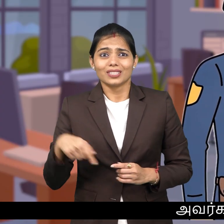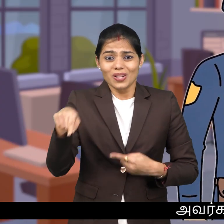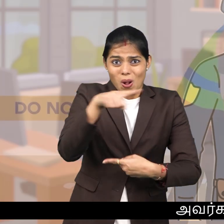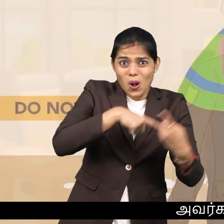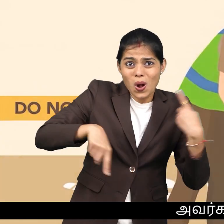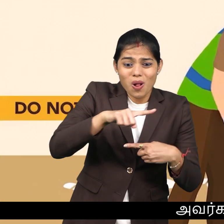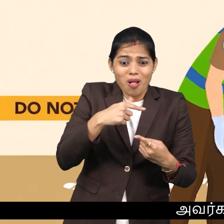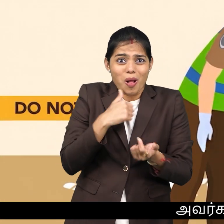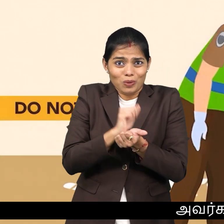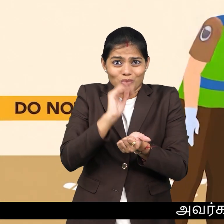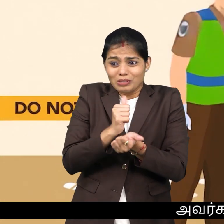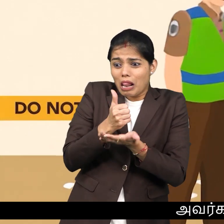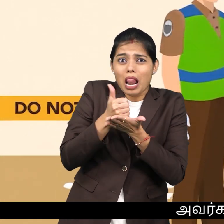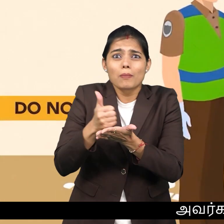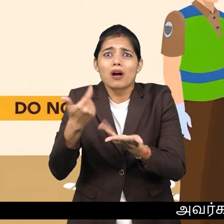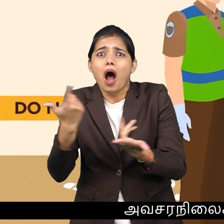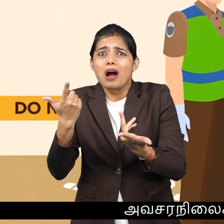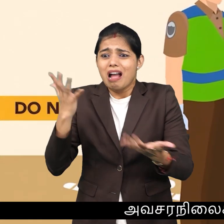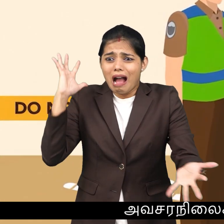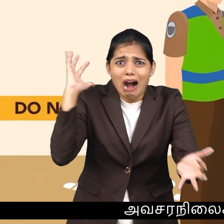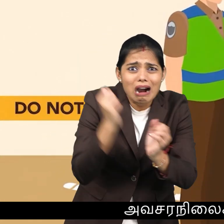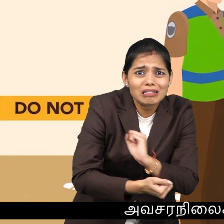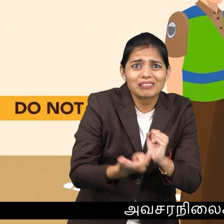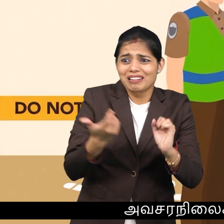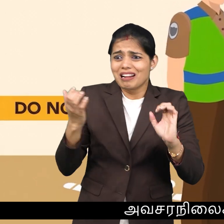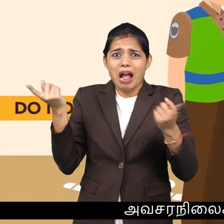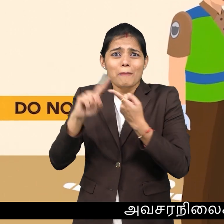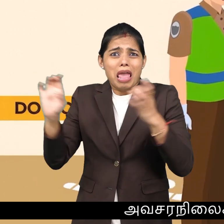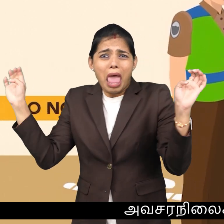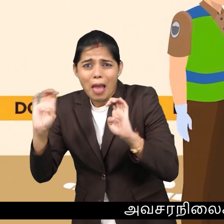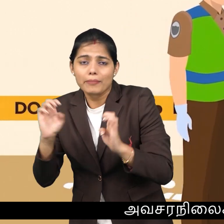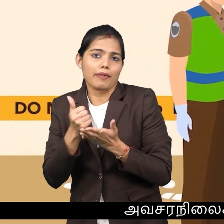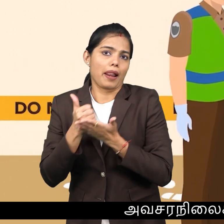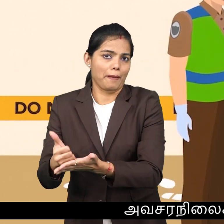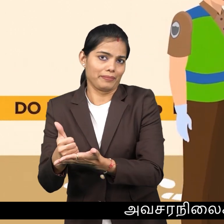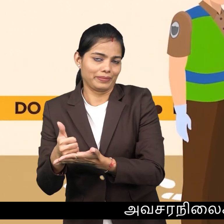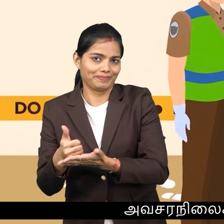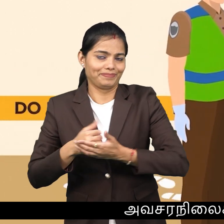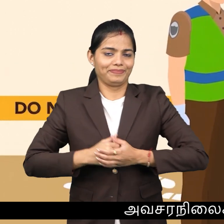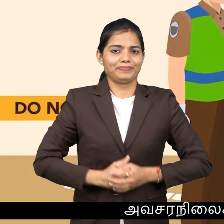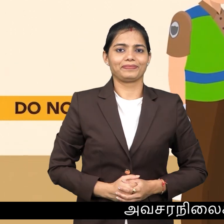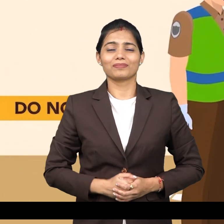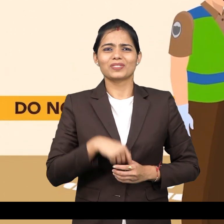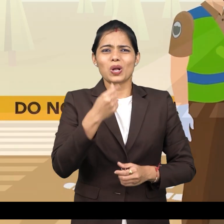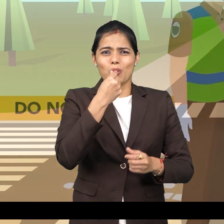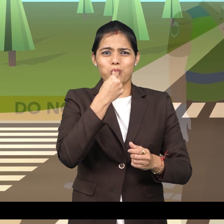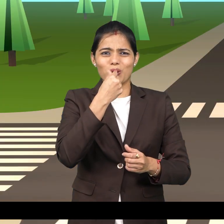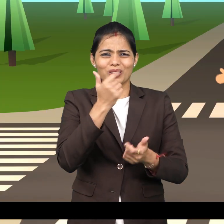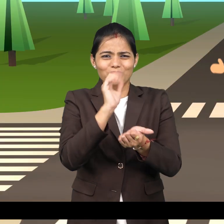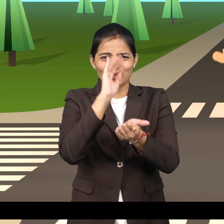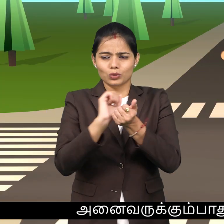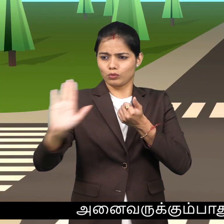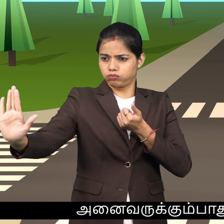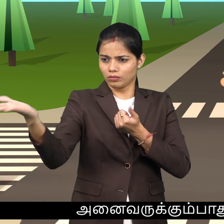பிடிக்கின்றனர். அவர்கள் விபத்துகள் அல்லது அவசர நிலைகளில் நமக்கு உதவுகின்றனர்.